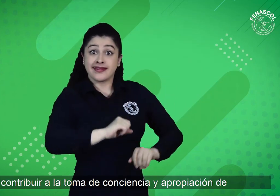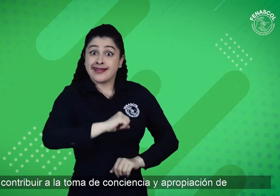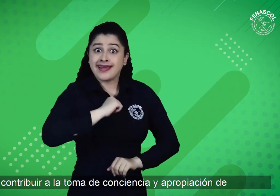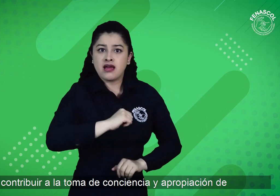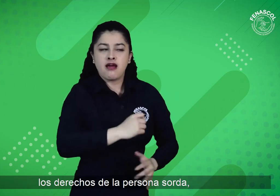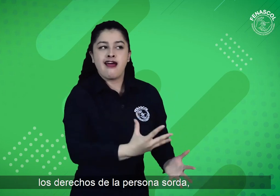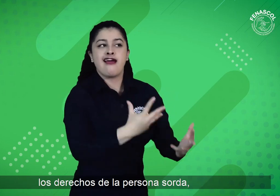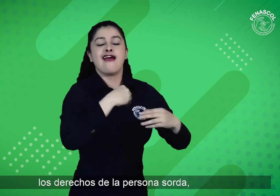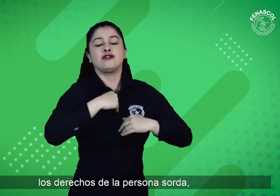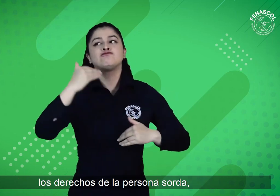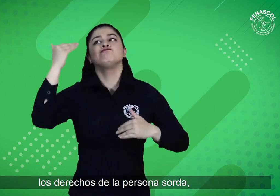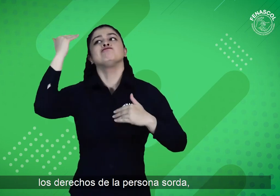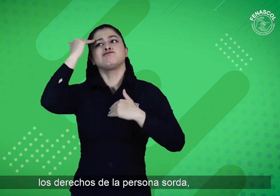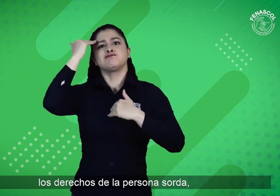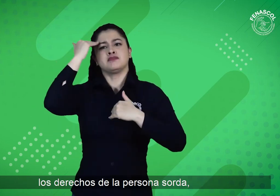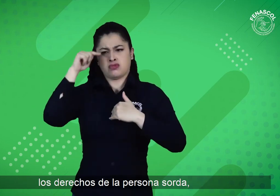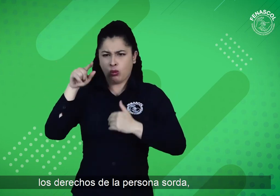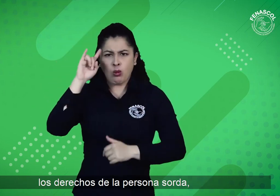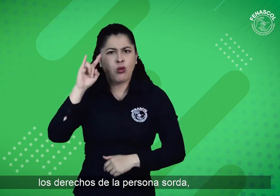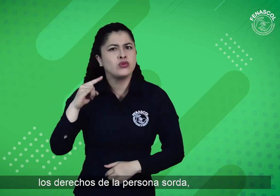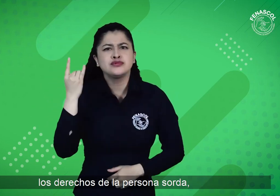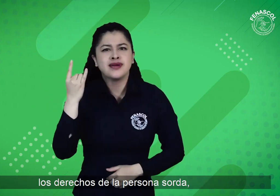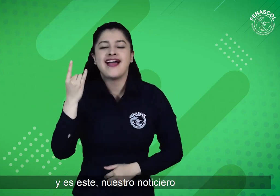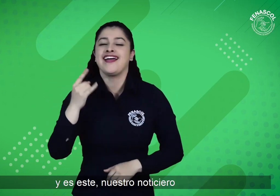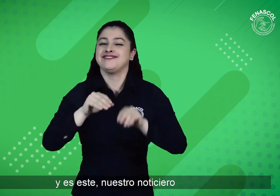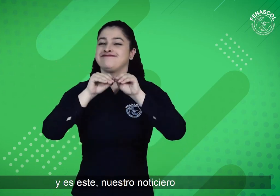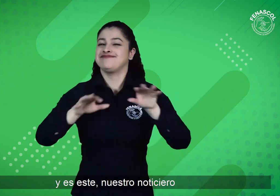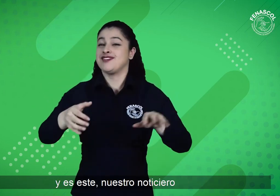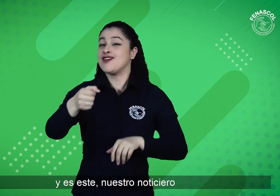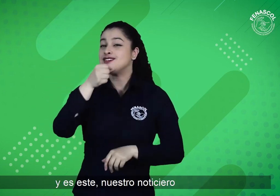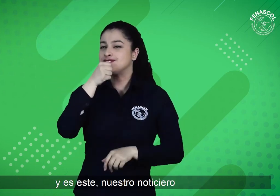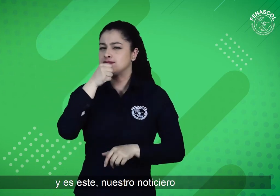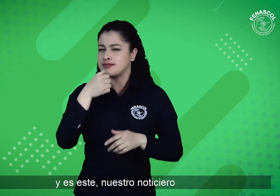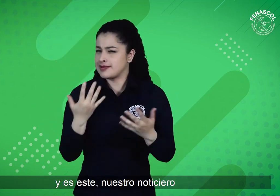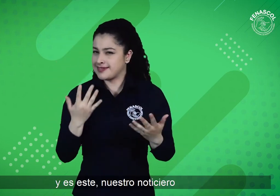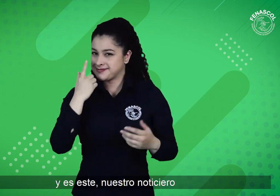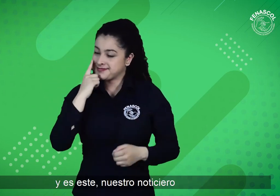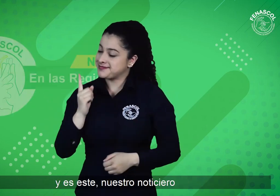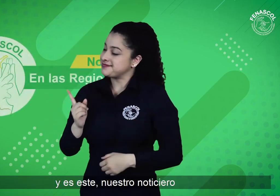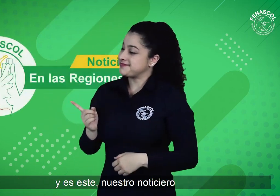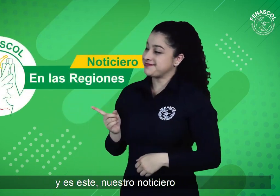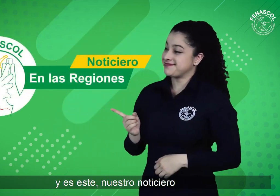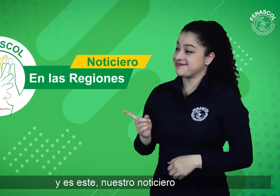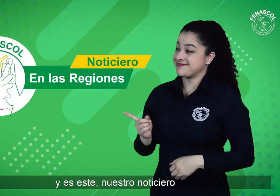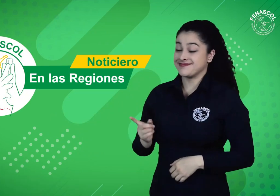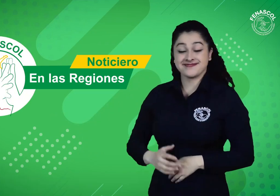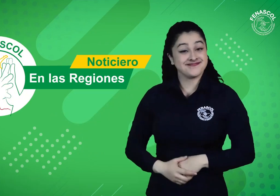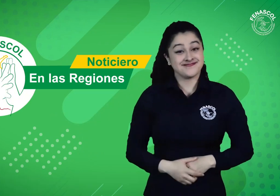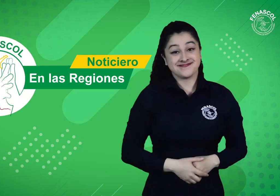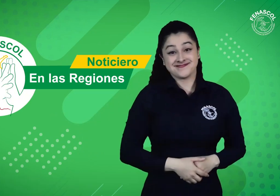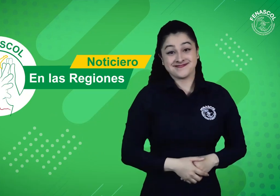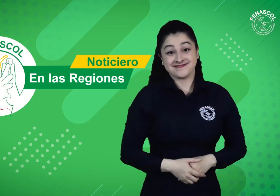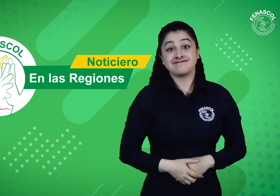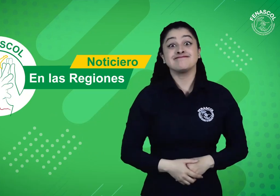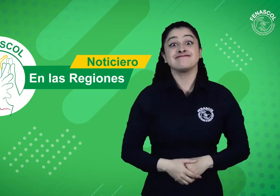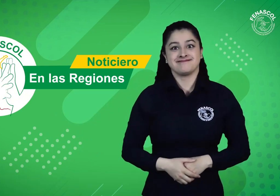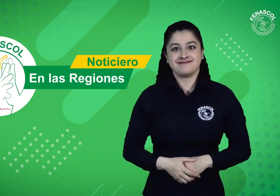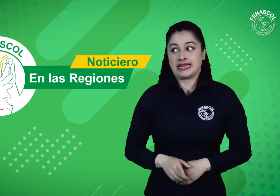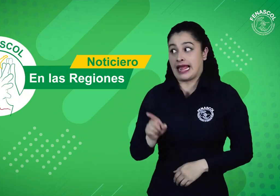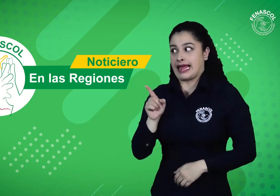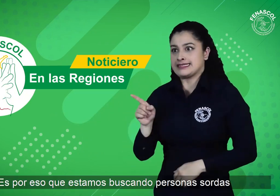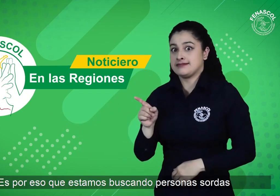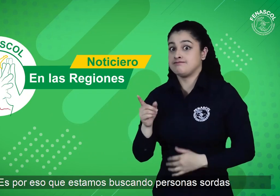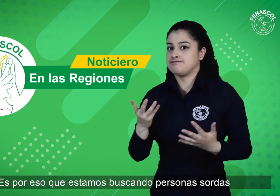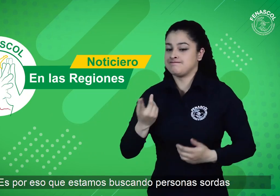de los derechos de la persona sorda. Y es este, nuestro noticiero, FENASCOL en las regiones.